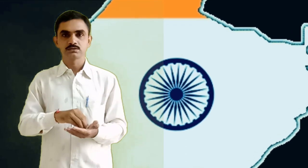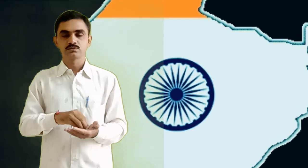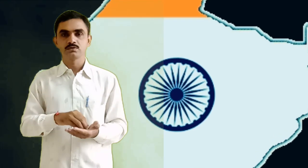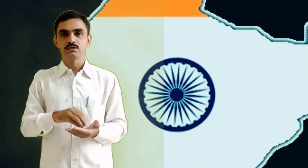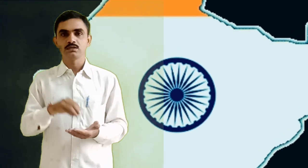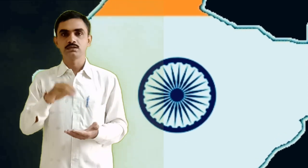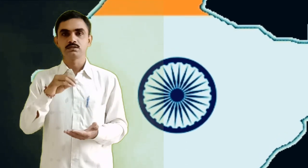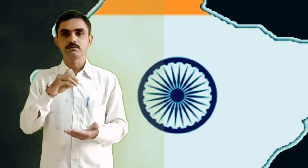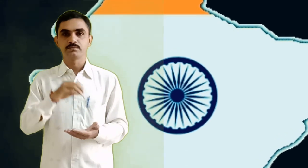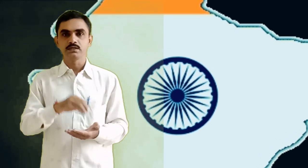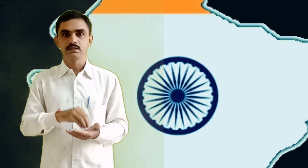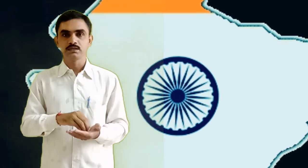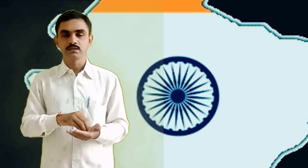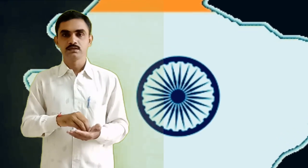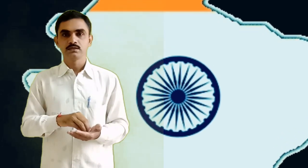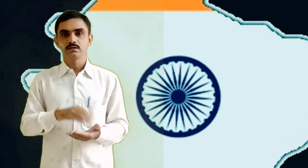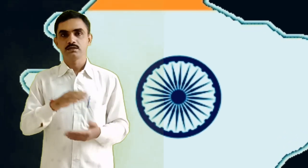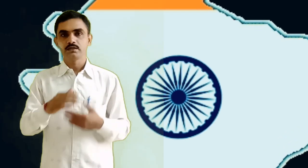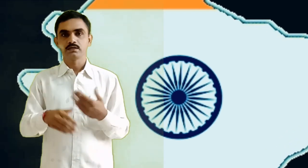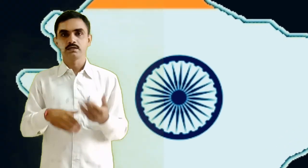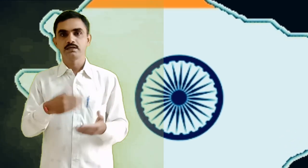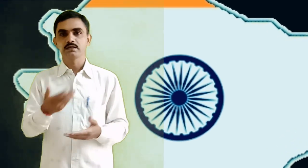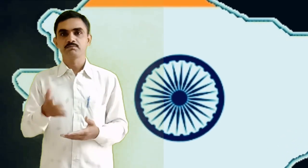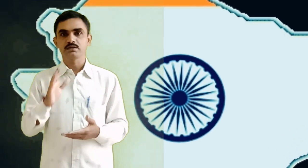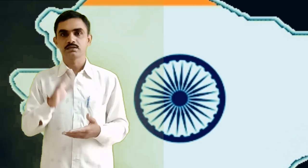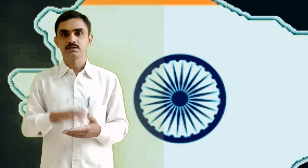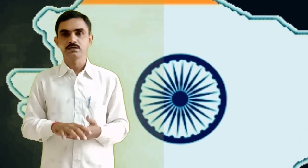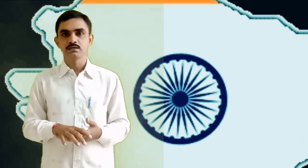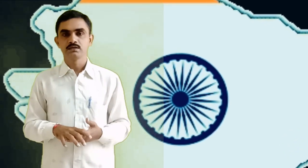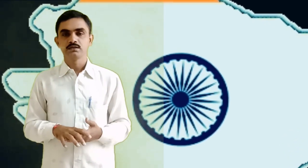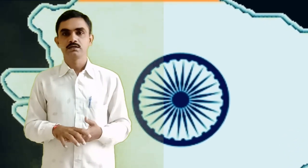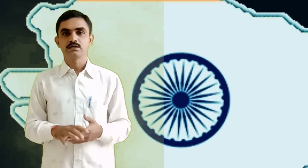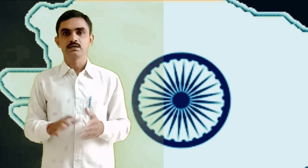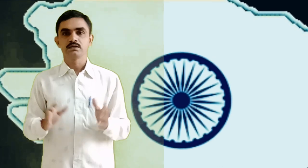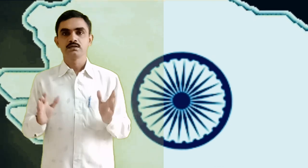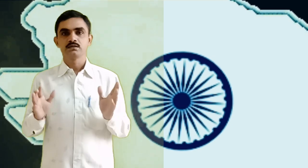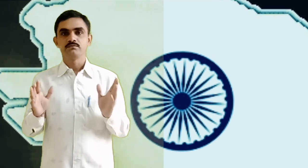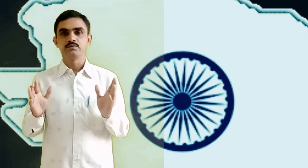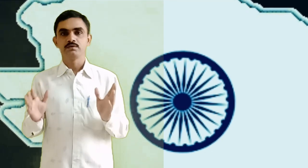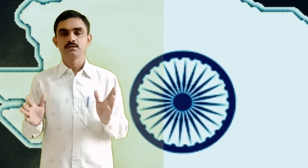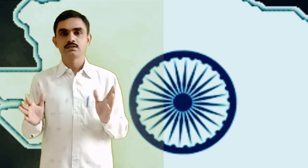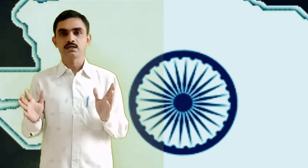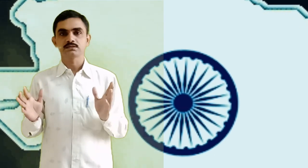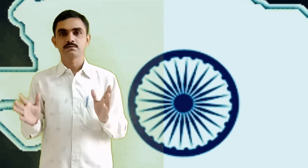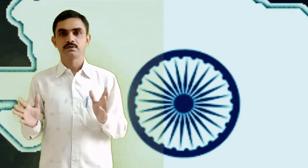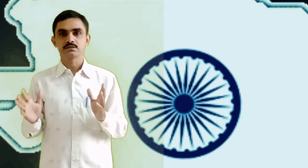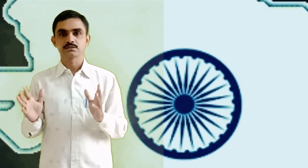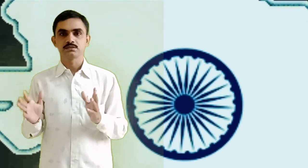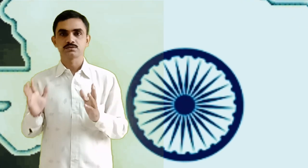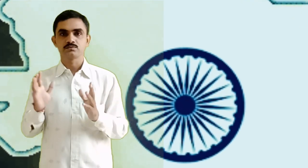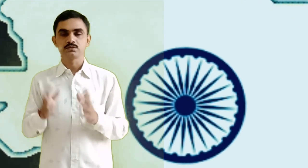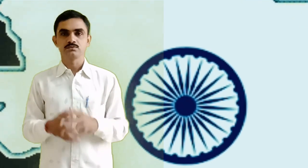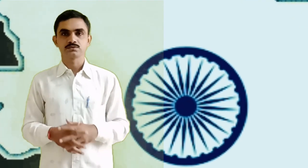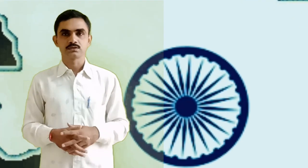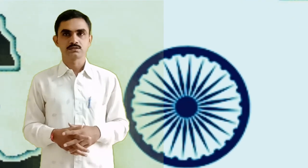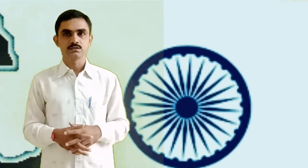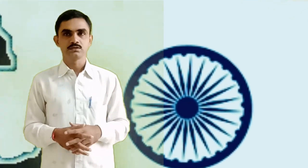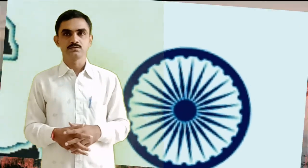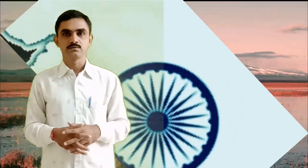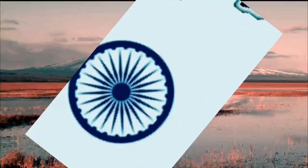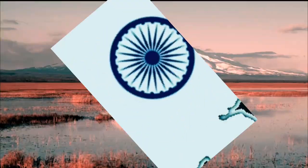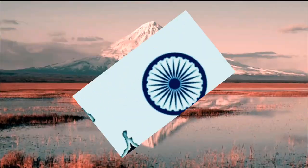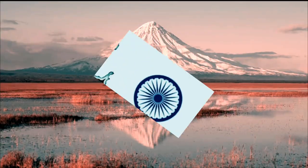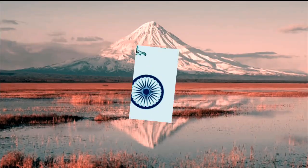भारतीय संस्कृतिनी अंदर भळी गई एटले के एकमेक थई गई अने विविधता सभर संस्कृतिनु